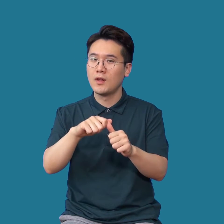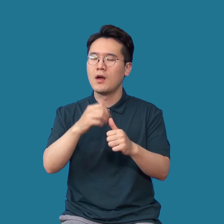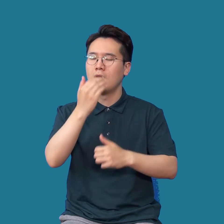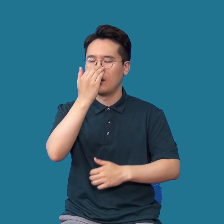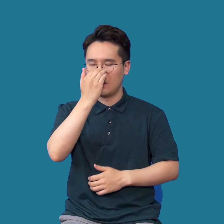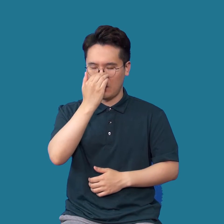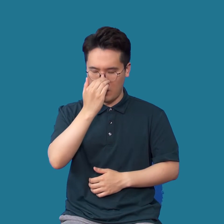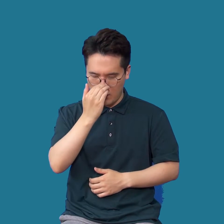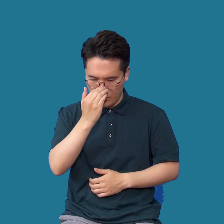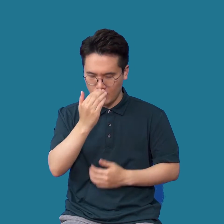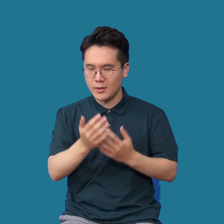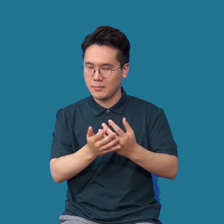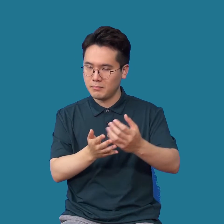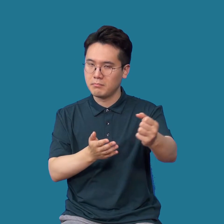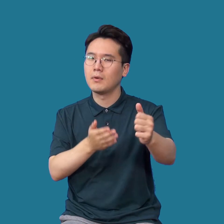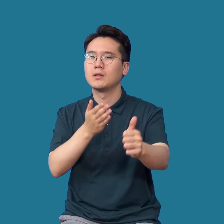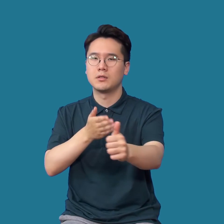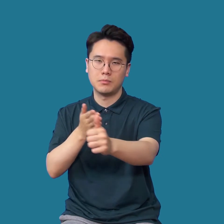받아들이십시오.